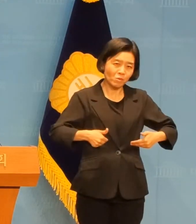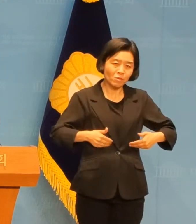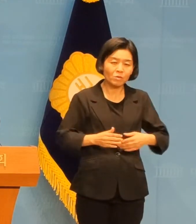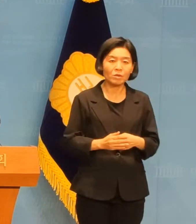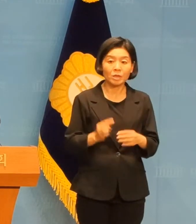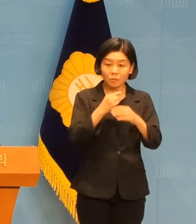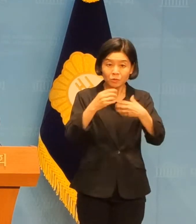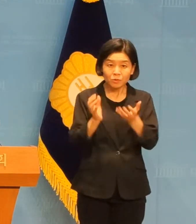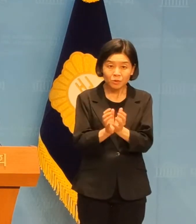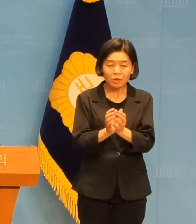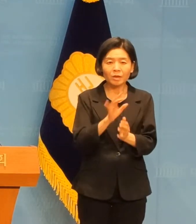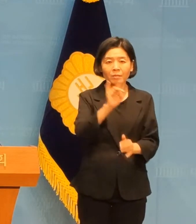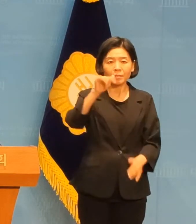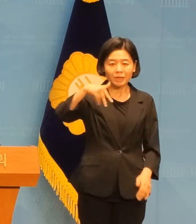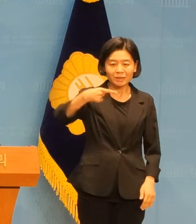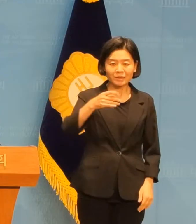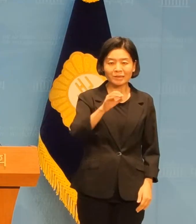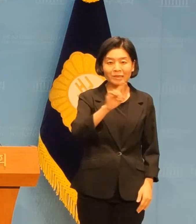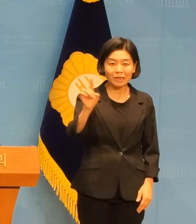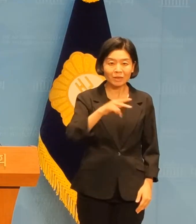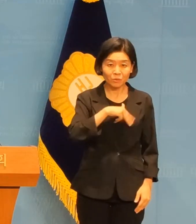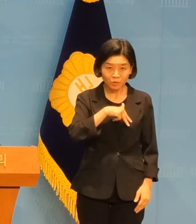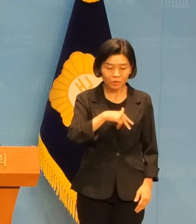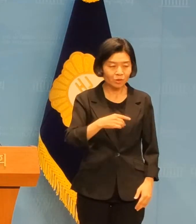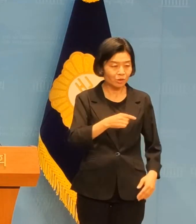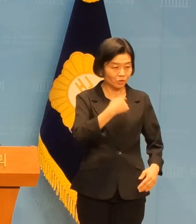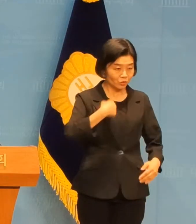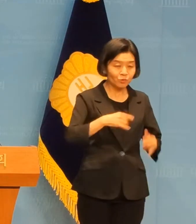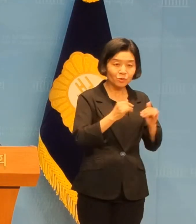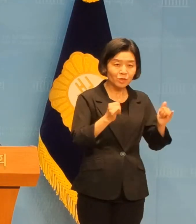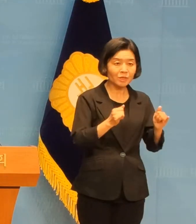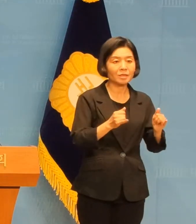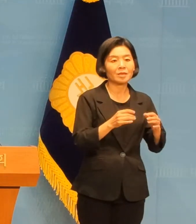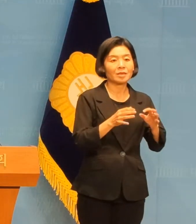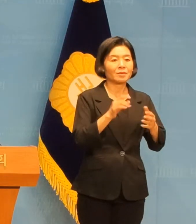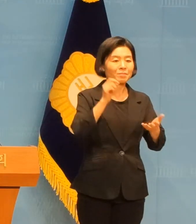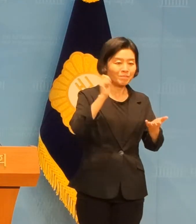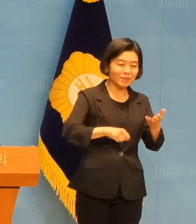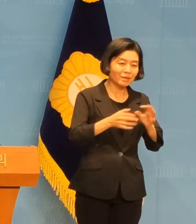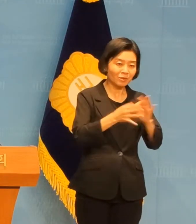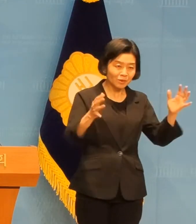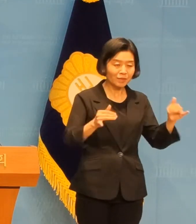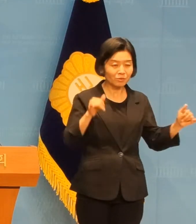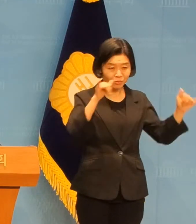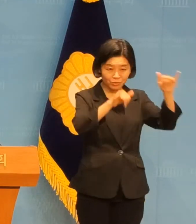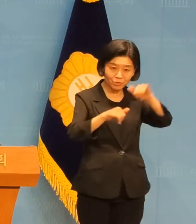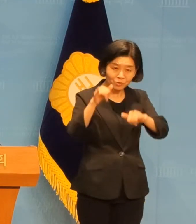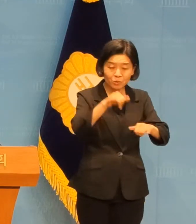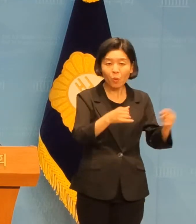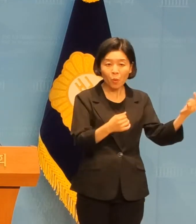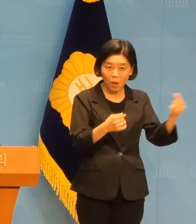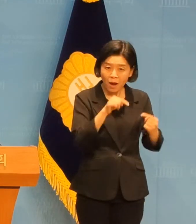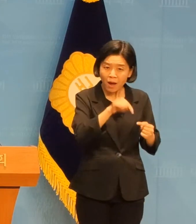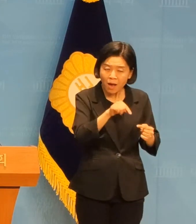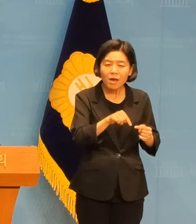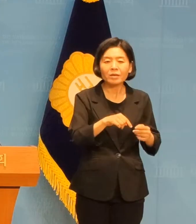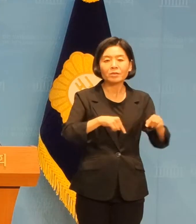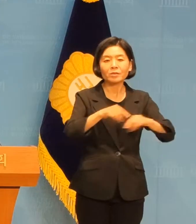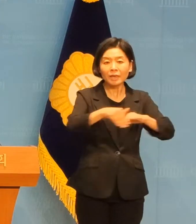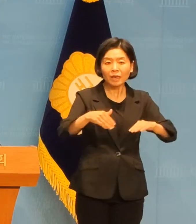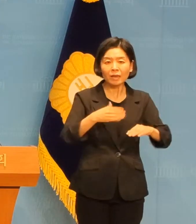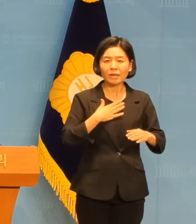민주당 백승하 의원이 이제 중국인 무비자 정책에 관해서 저를 형사 고발하겠다고